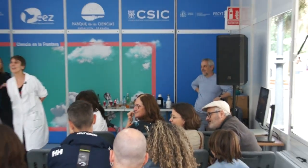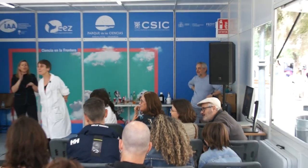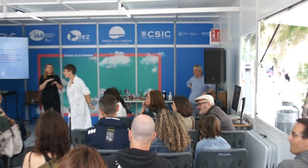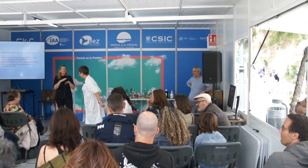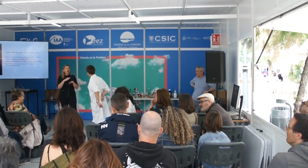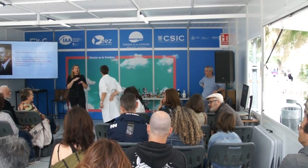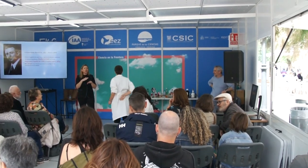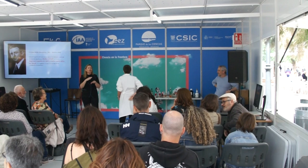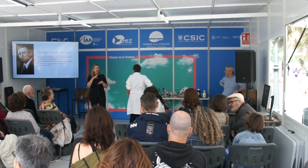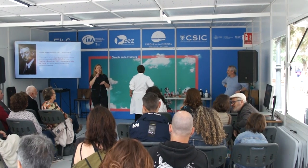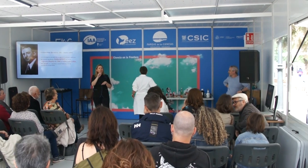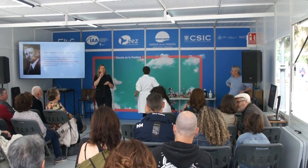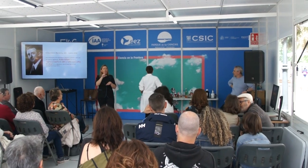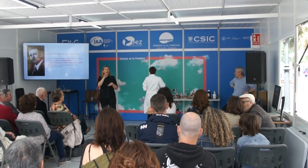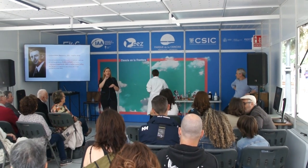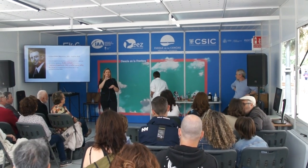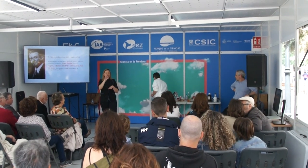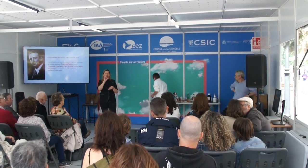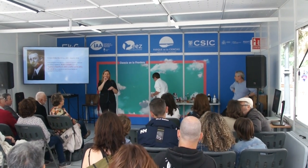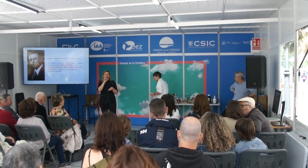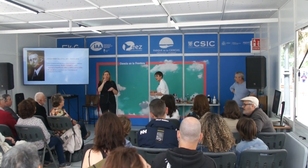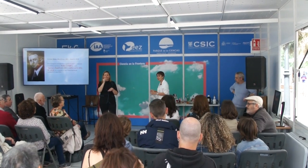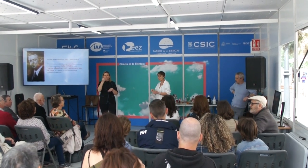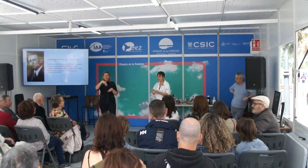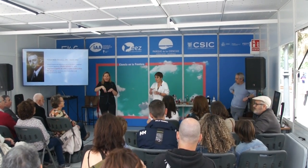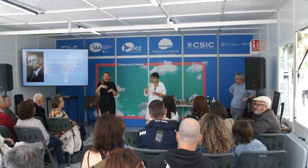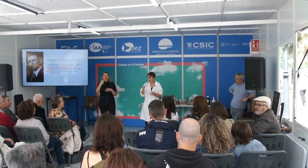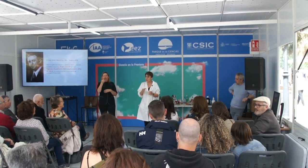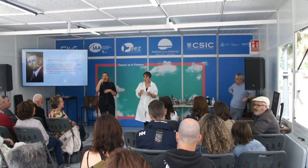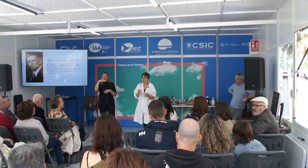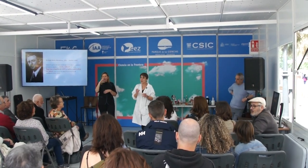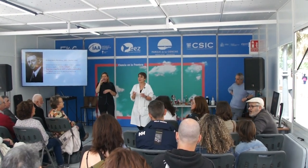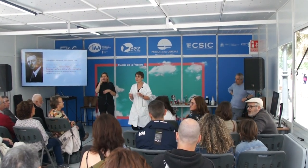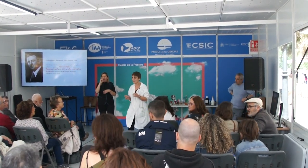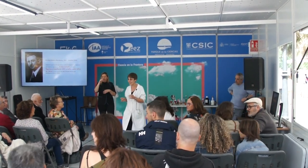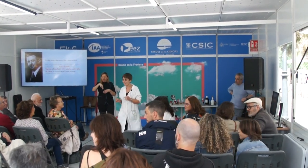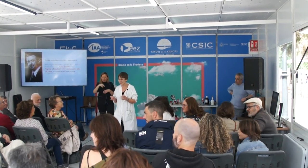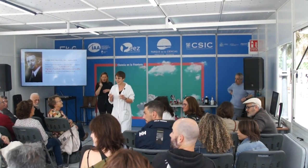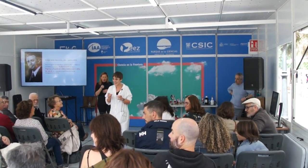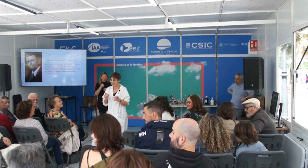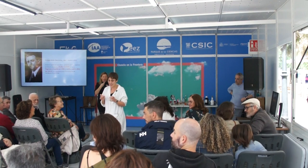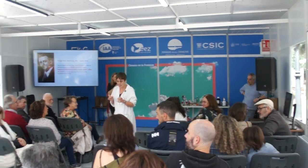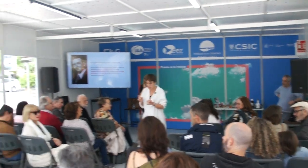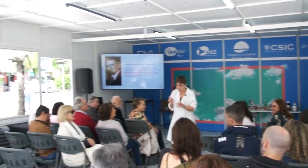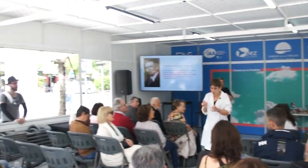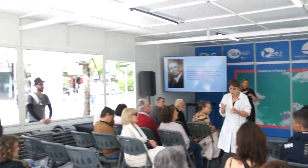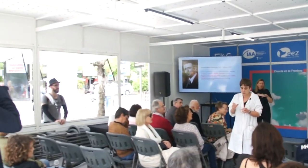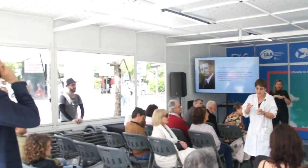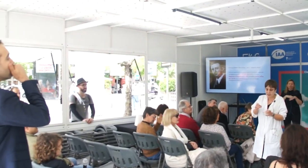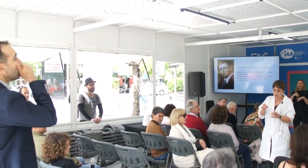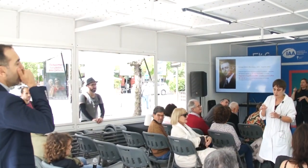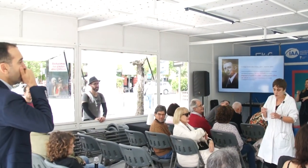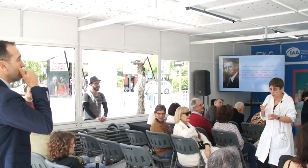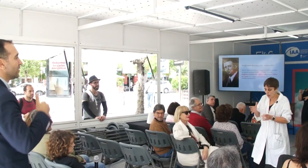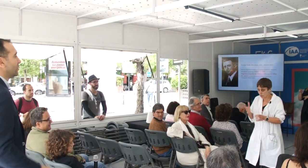¿Por qué se disuelve el poliespán en la acetona? El poliespán, porque es una reacción química, ¿vale? ¿Tú sabes? ¿De qué curso eres? De sexto. De sexto. Tú